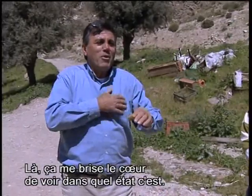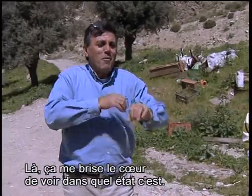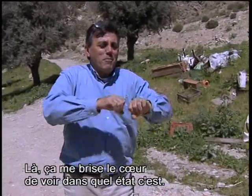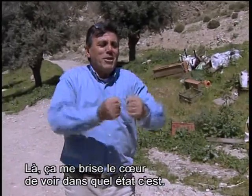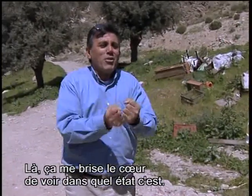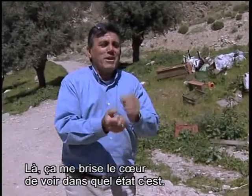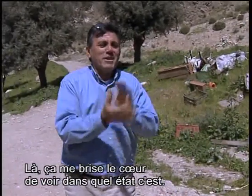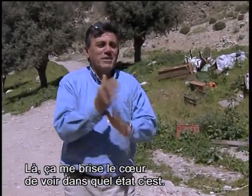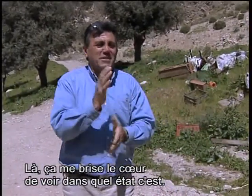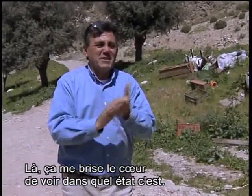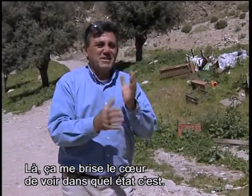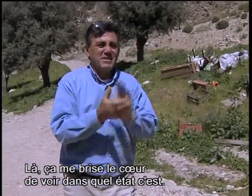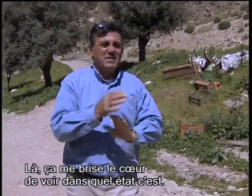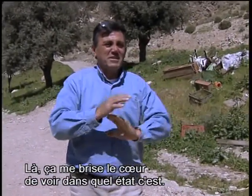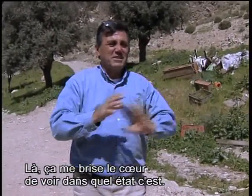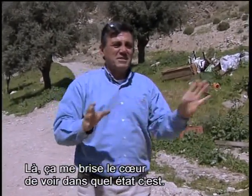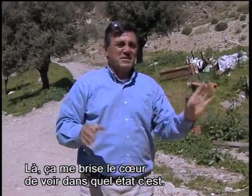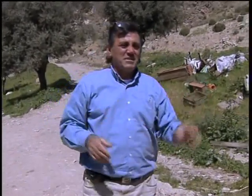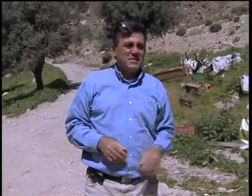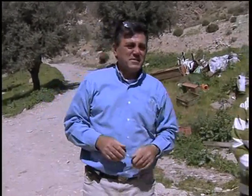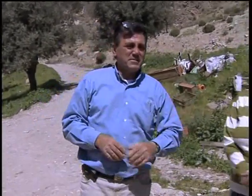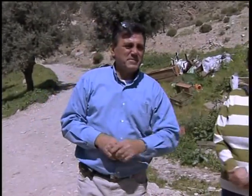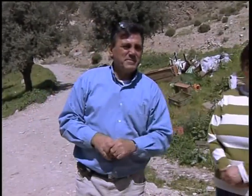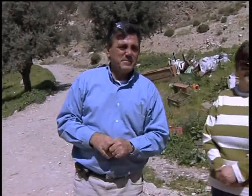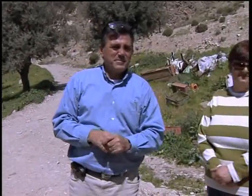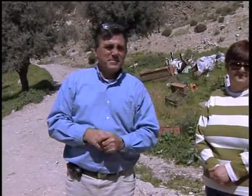Là, ça me brise le cœur de voir dans quel état c'est.